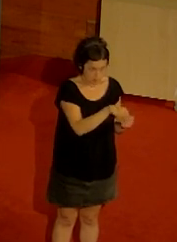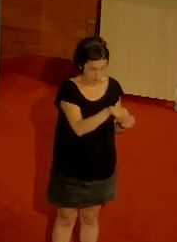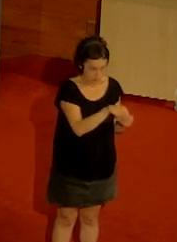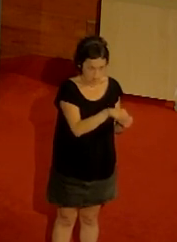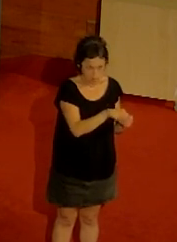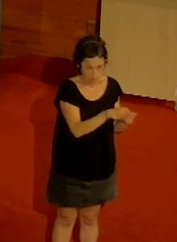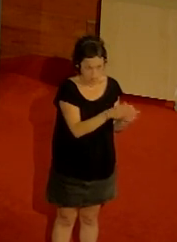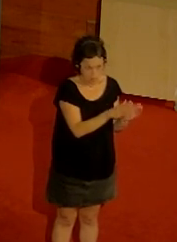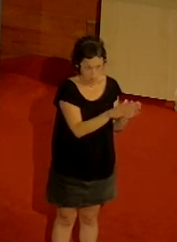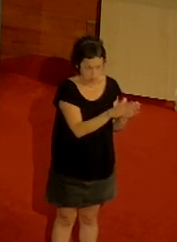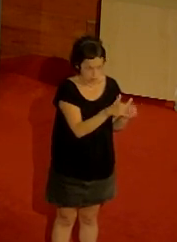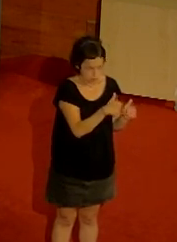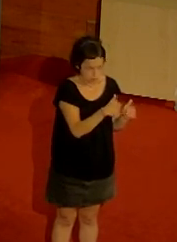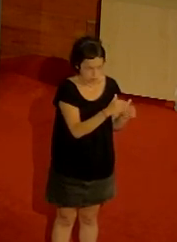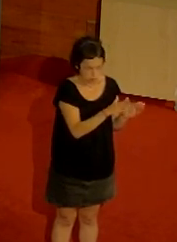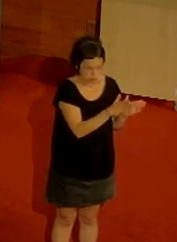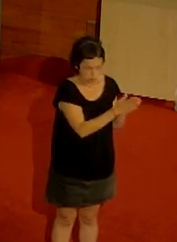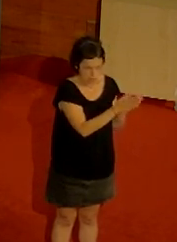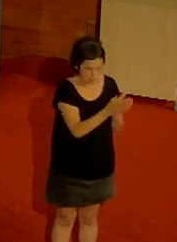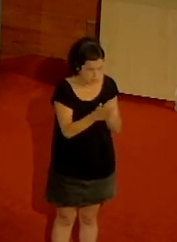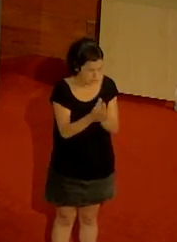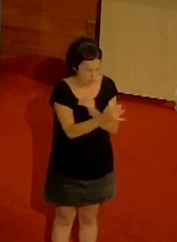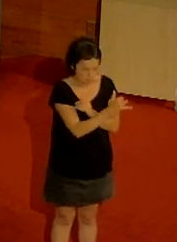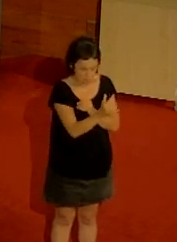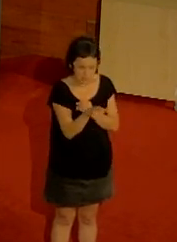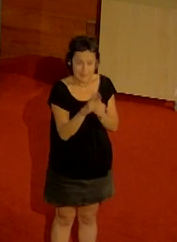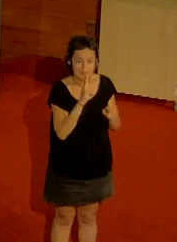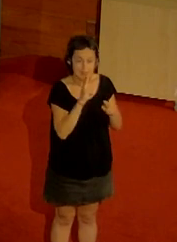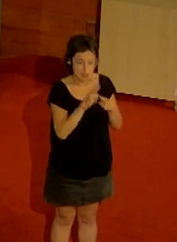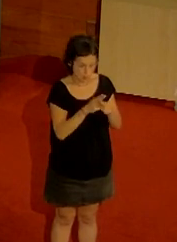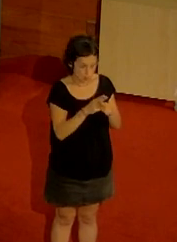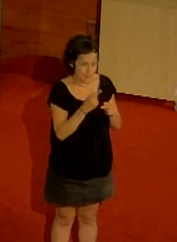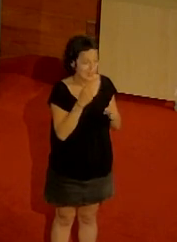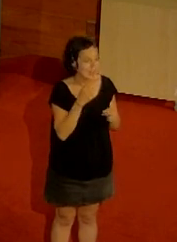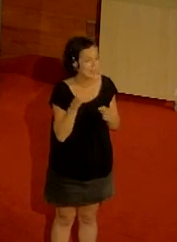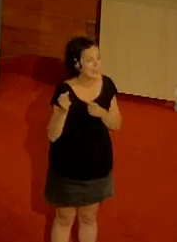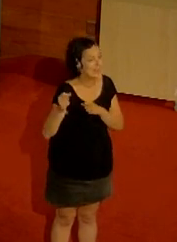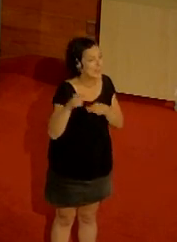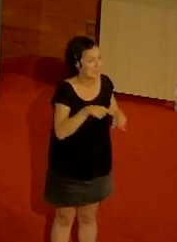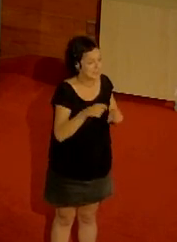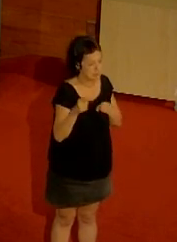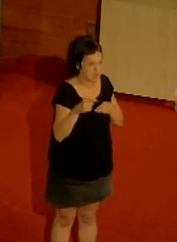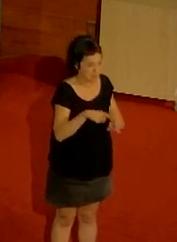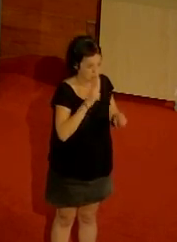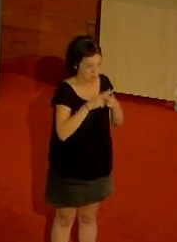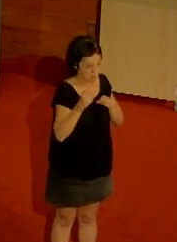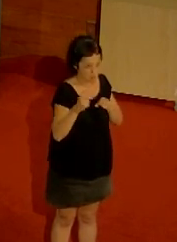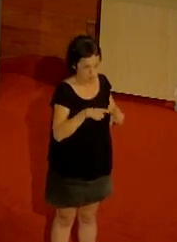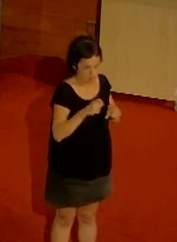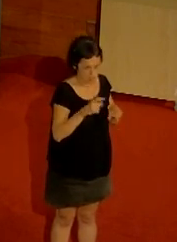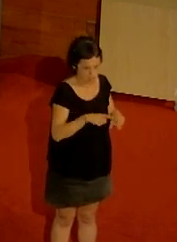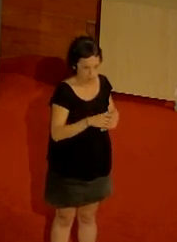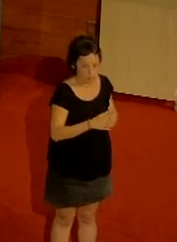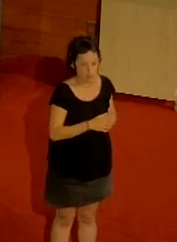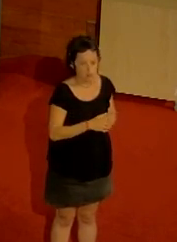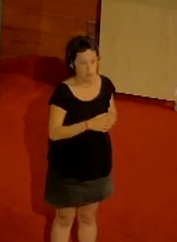carpetas. Una de ellas es aquí sí que se la llama así, la de inmigración, ¿no? Hasta qué punto está imbricada o no, eso ya depende de los gobiernos, pero muchas